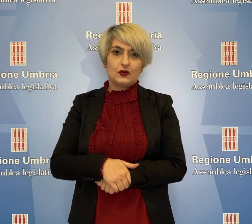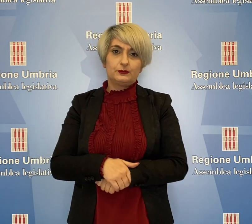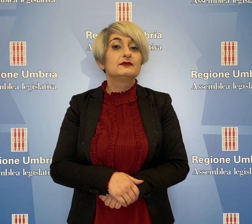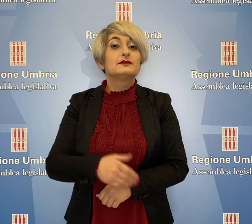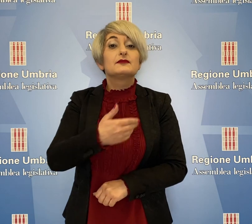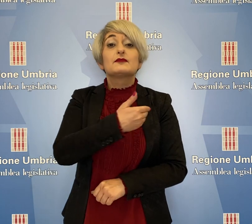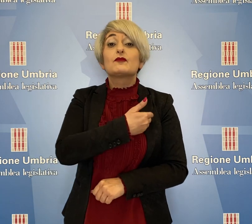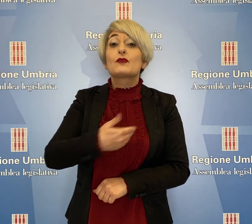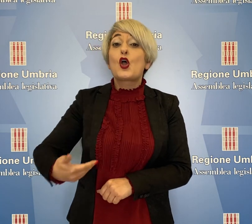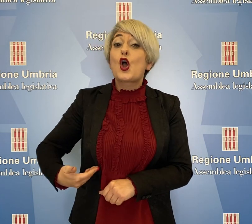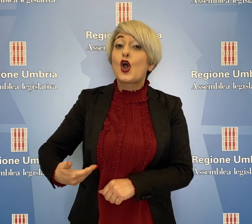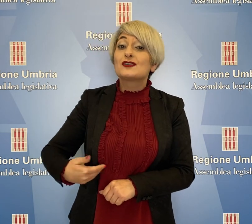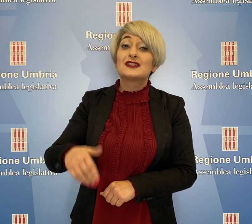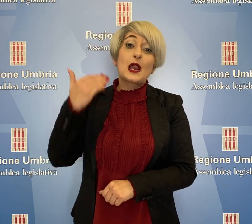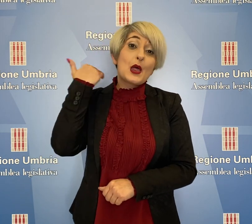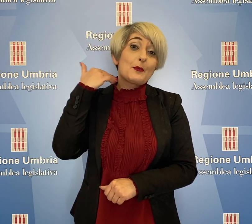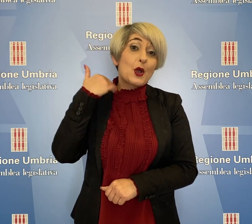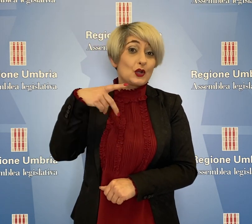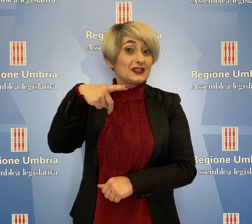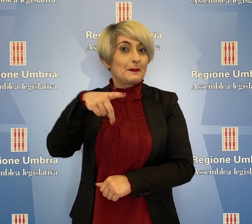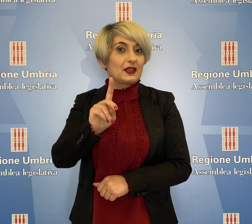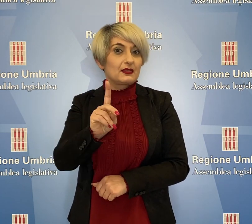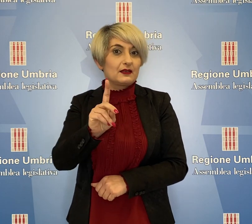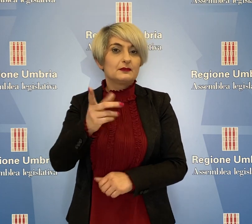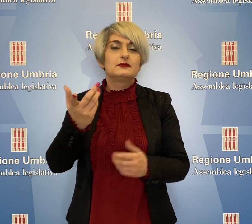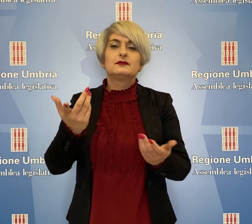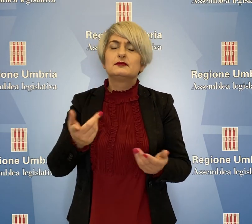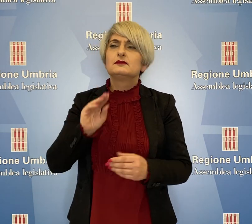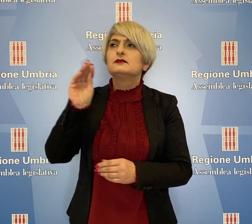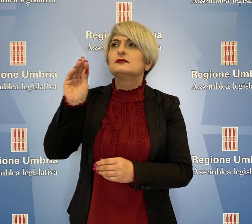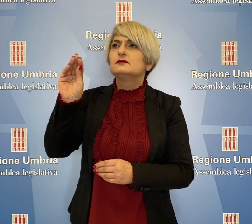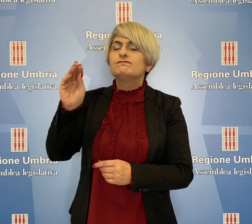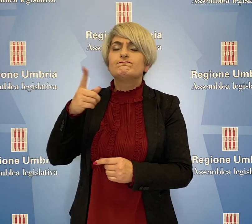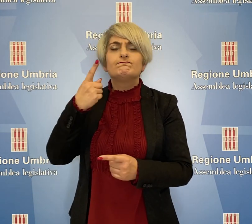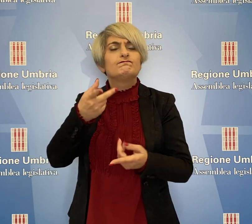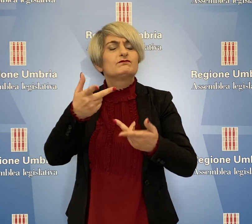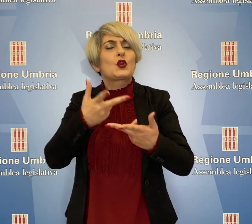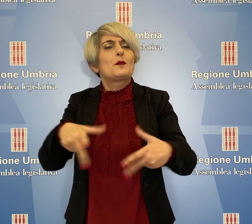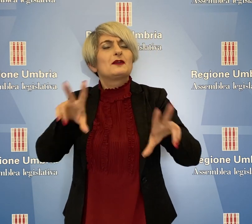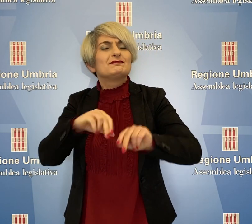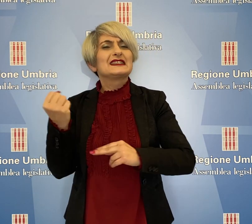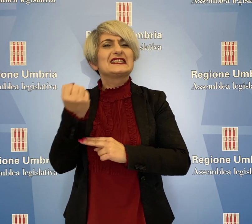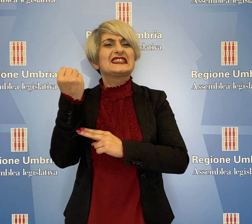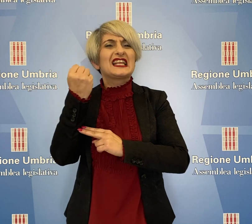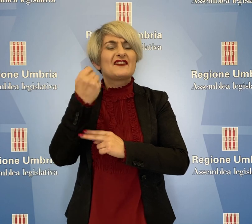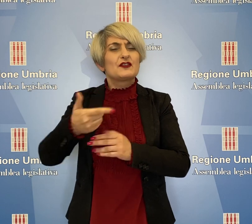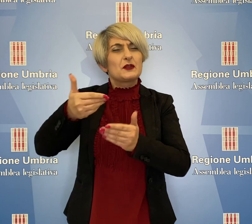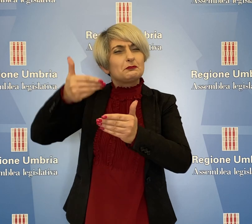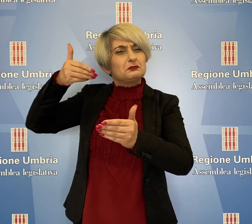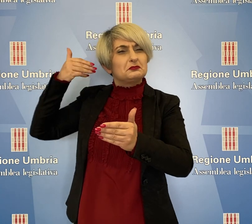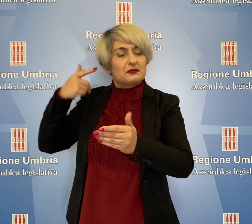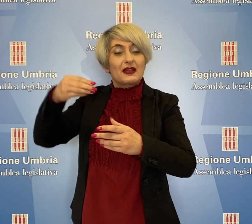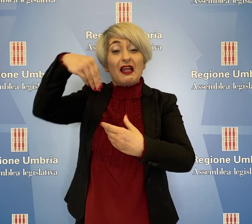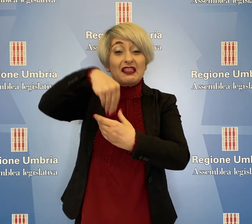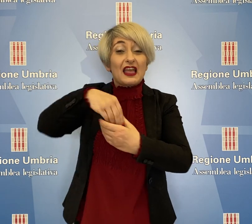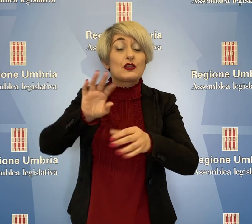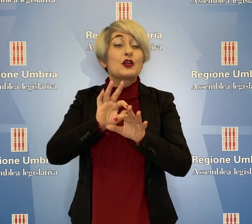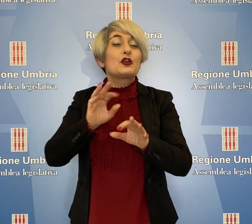la consigliera donatella porzi del partito democratico ha chiesto la riattivazione dei servizi precedentemente operativi